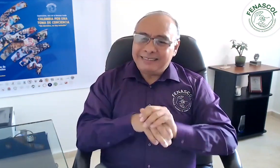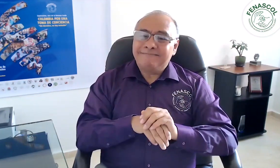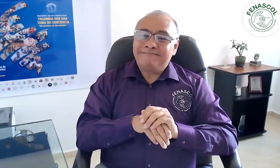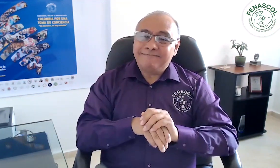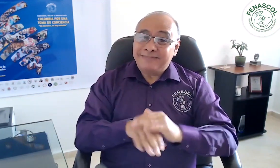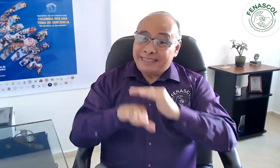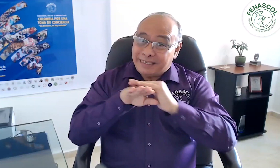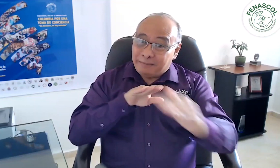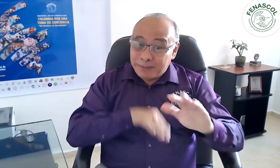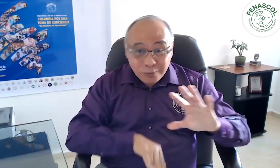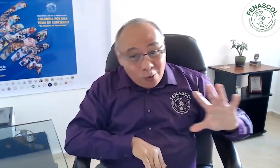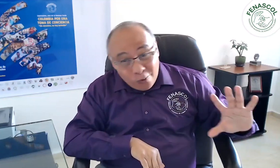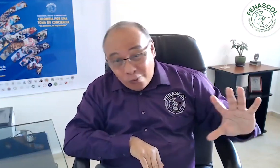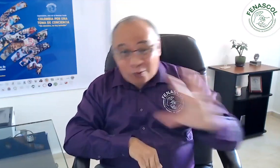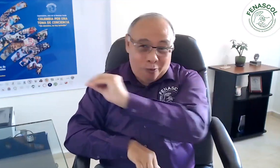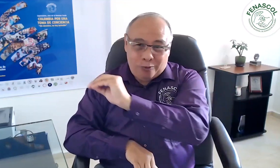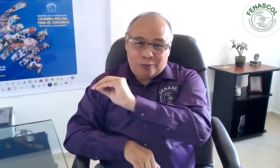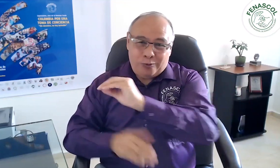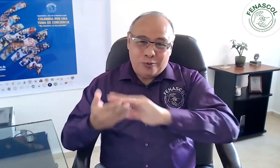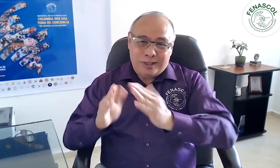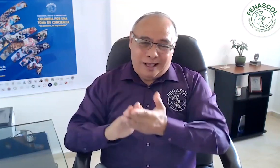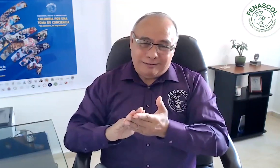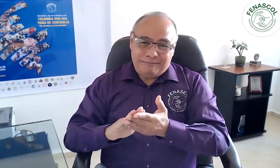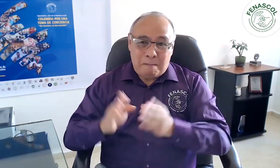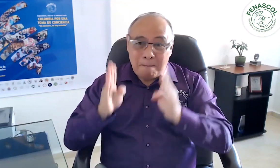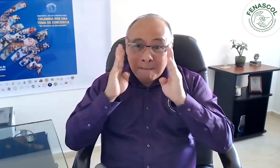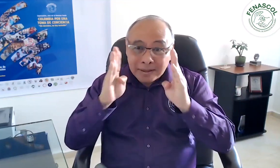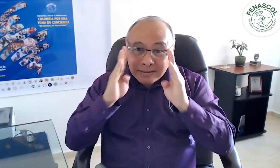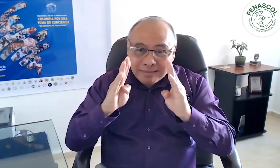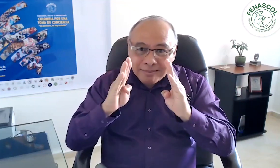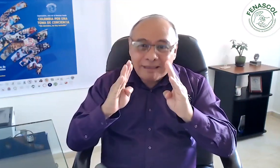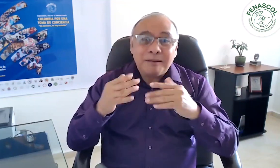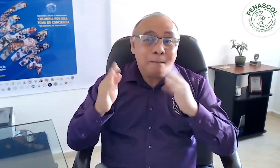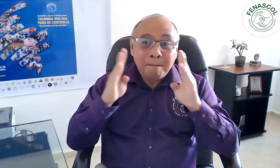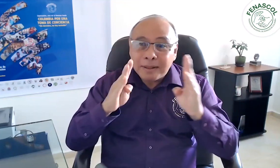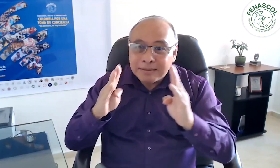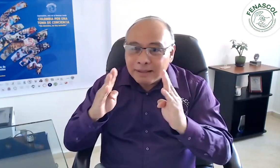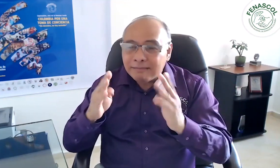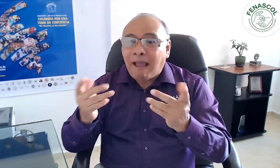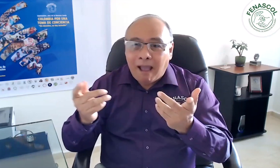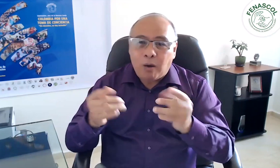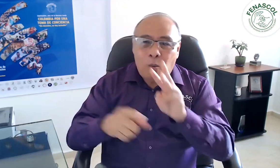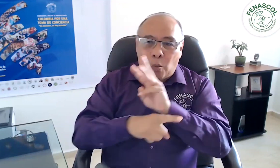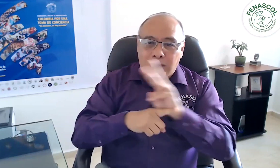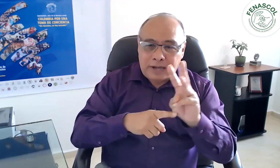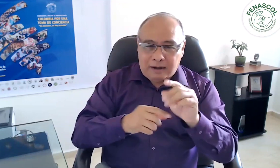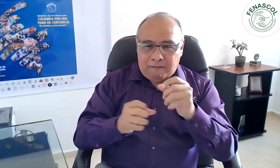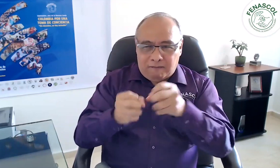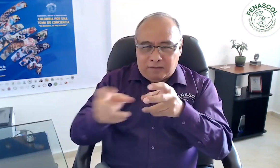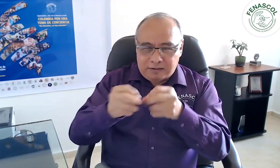Así que los invitamos a todos y cada uno de ustedes de la comunidad para que estén muy pendientes a estas